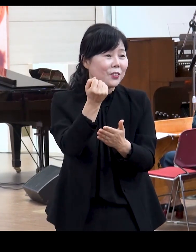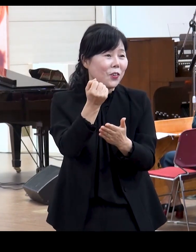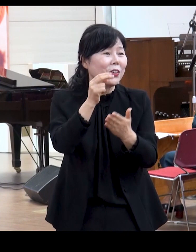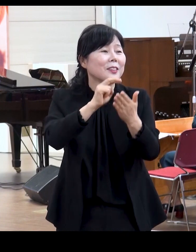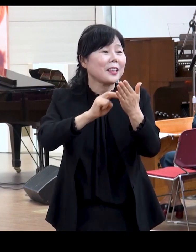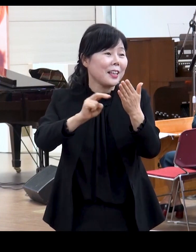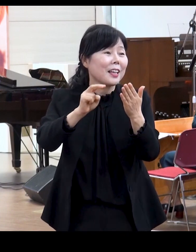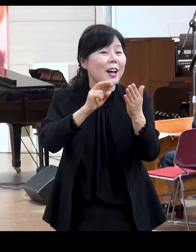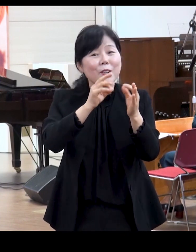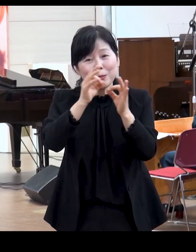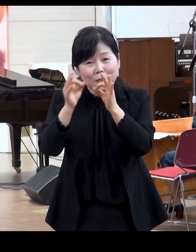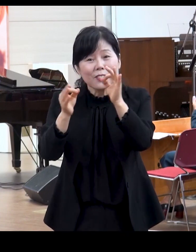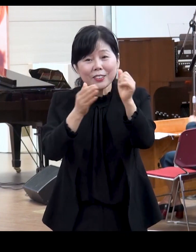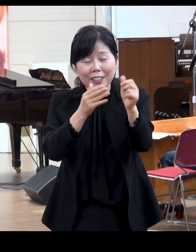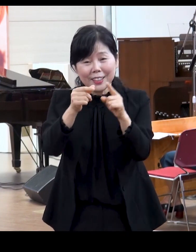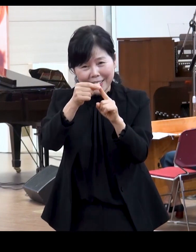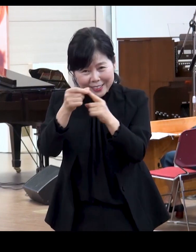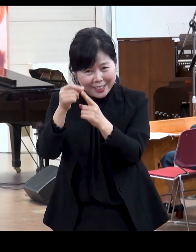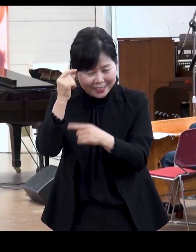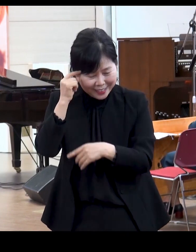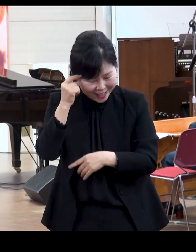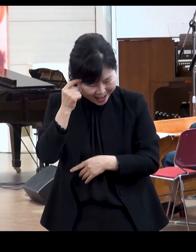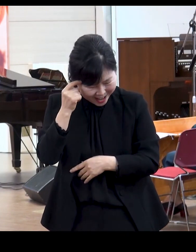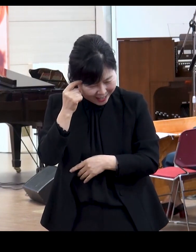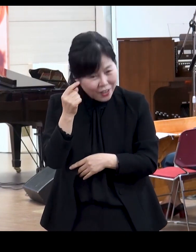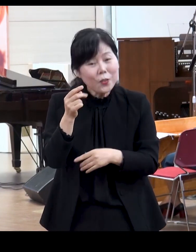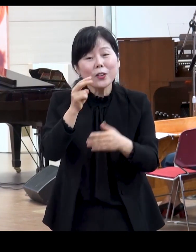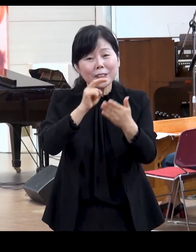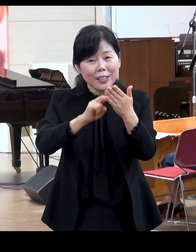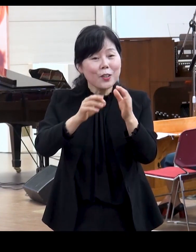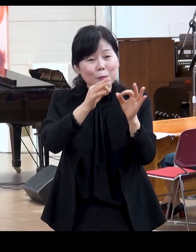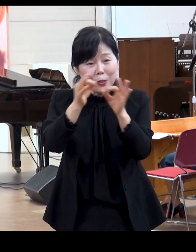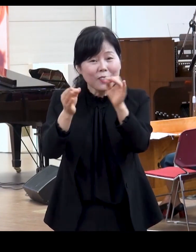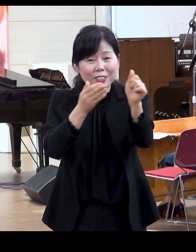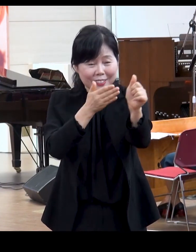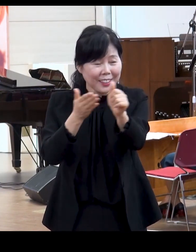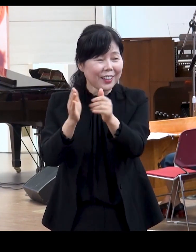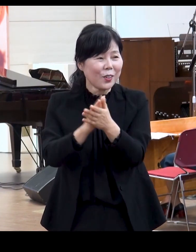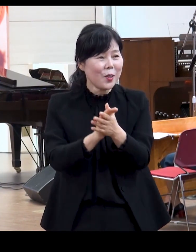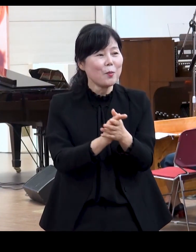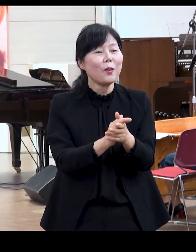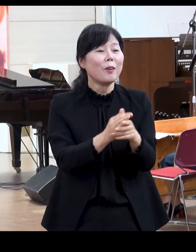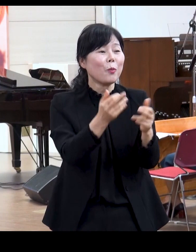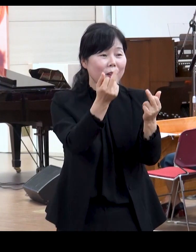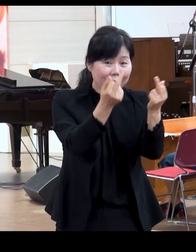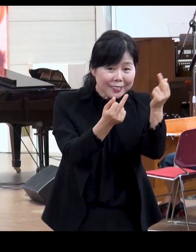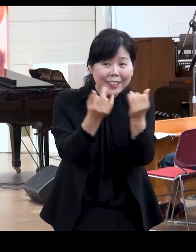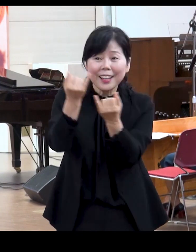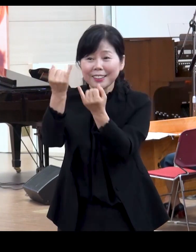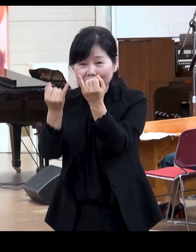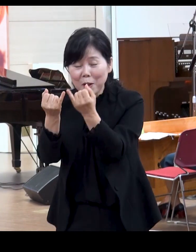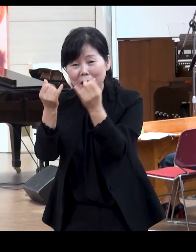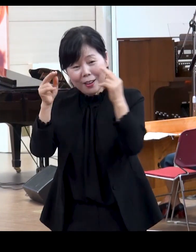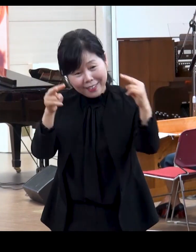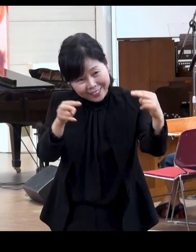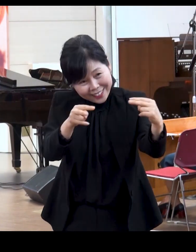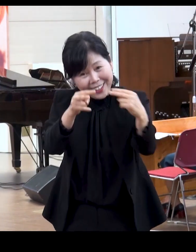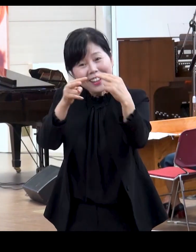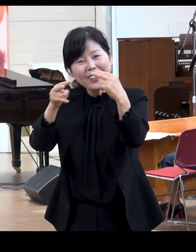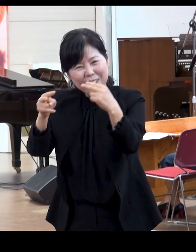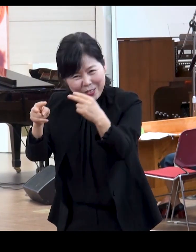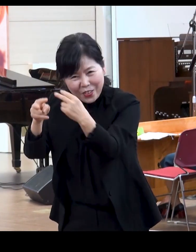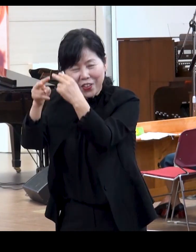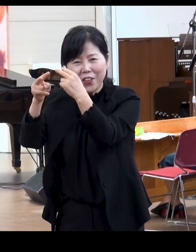가사를 생각하면서 이 찬양을 함께 부르도록 하겠습니다. 형제 보고 형제, 자매 보고 자매,